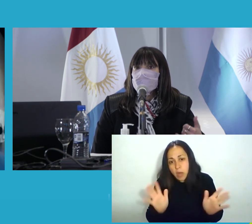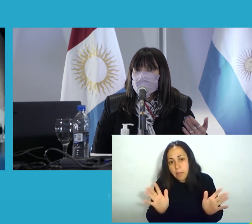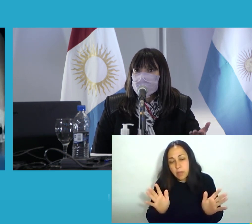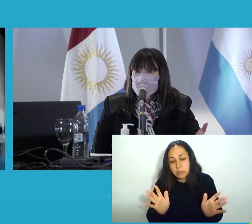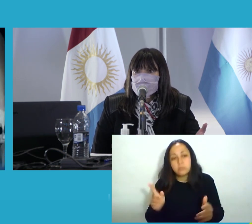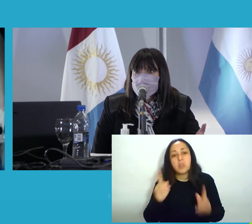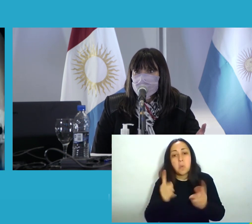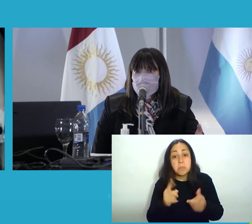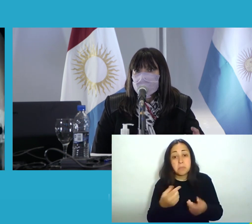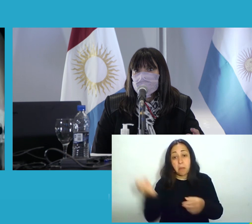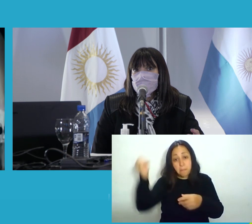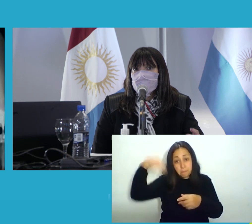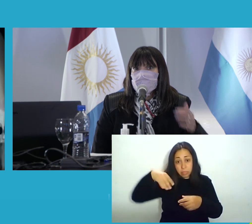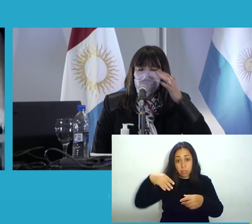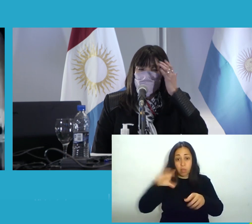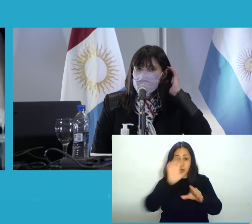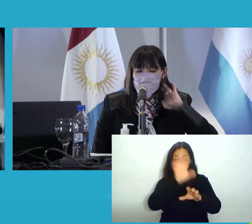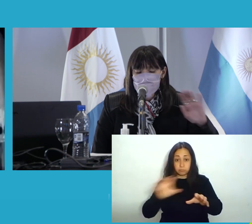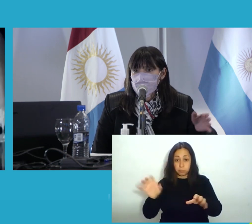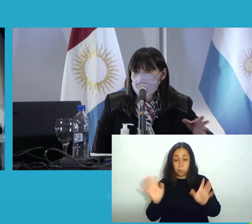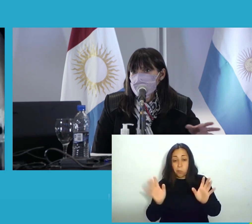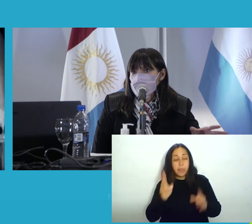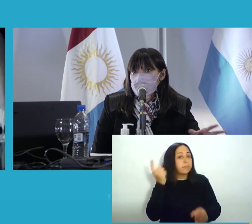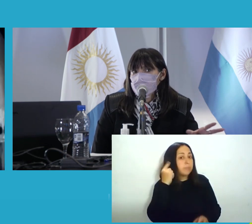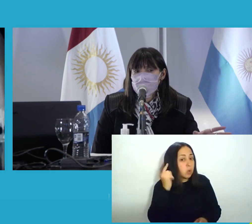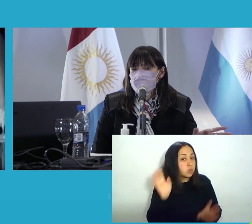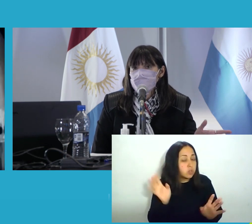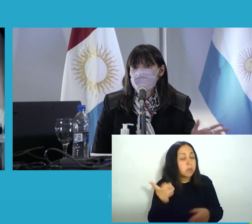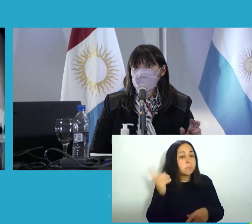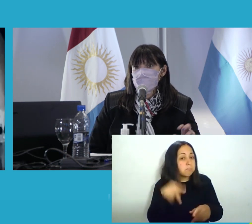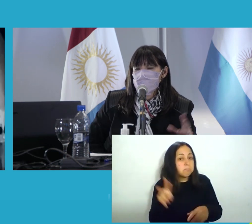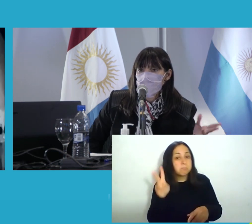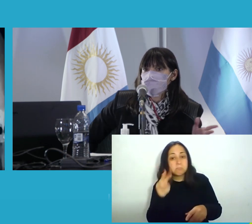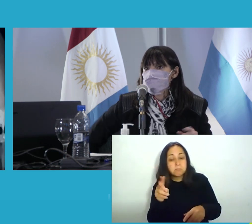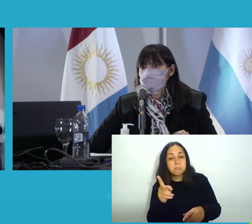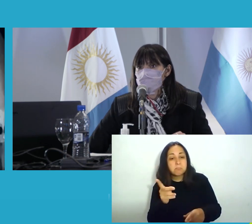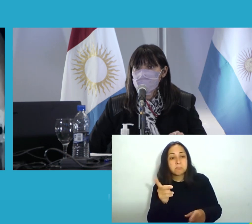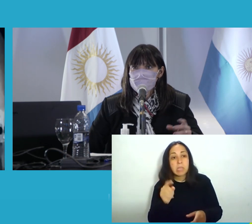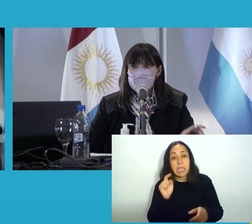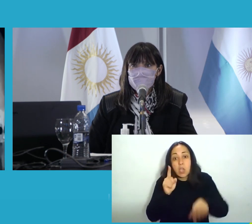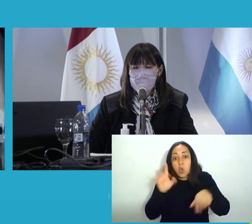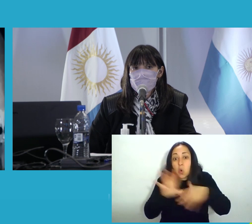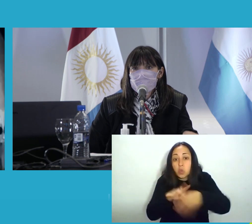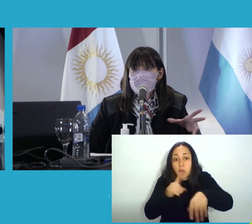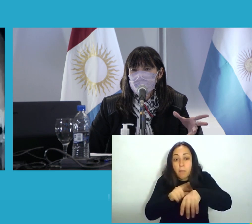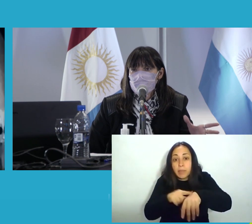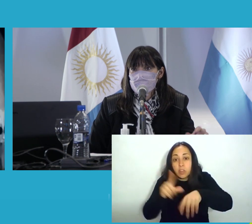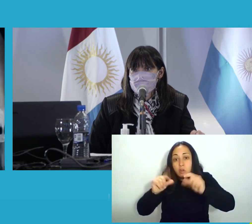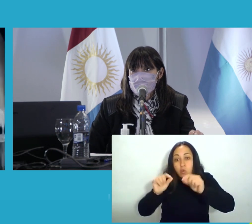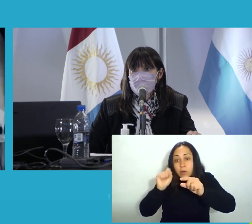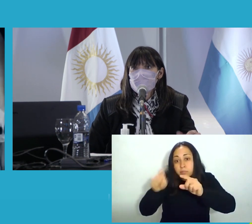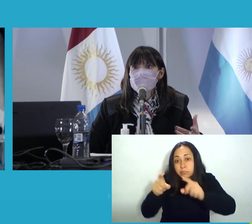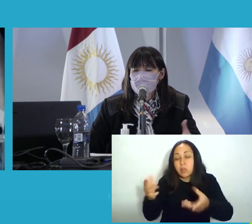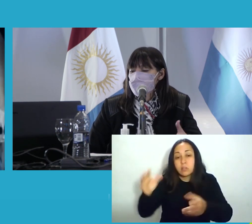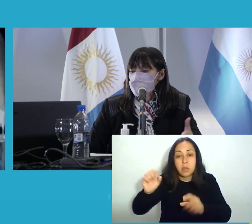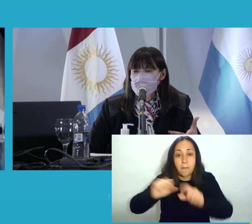E incluso pueden bien, estar en eso la quiero. sala y bueno, ir estando, escuchando y conectarse en el momento, prender la cámara en el momento